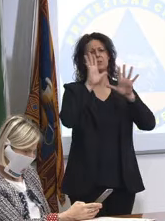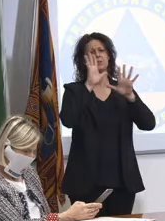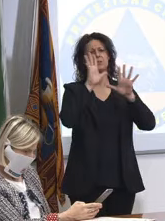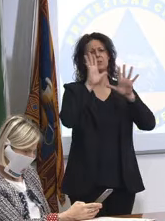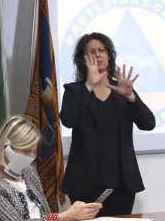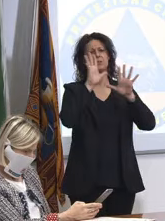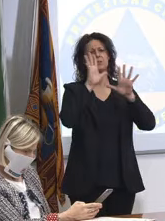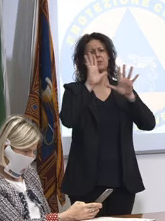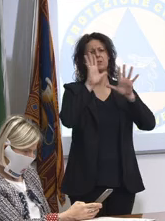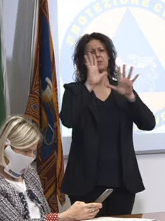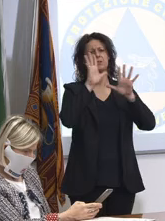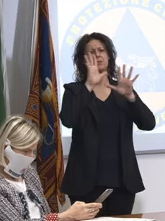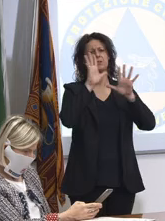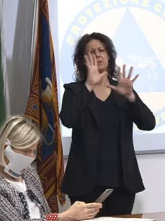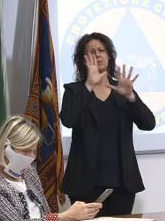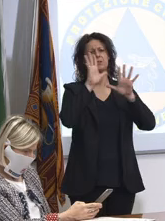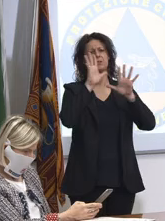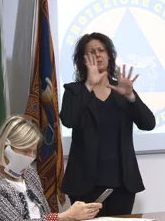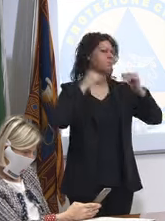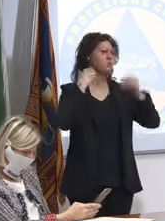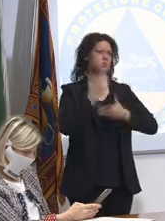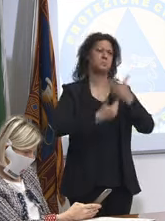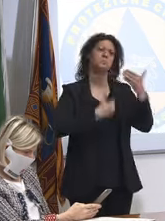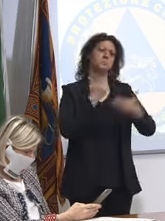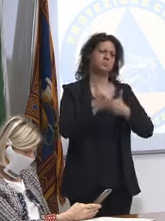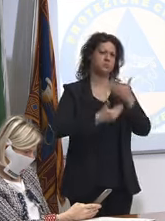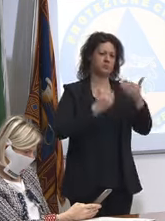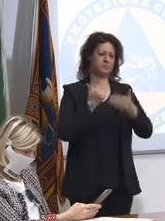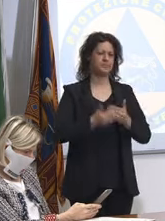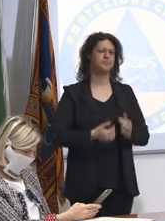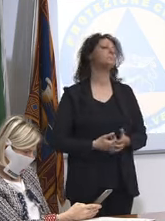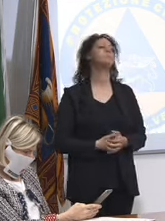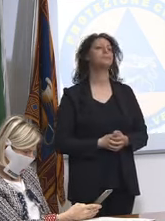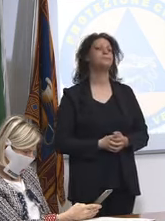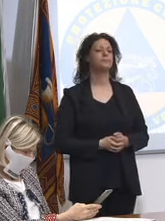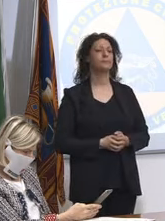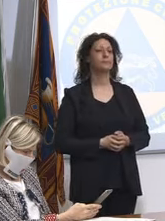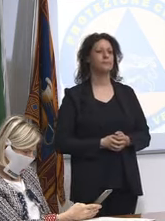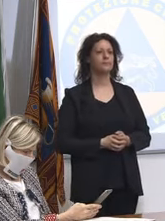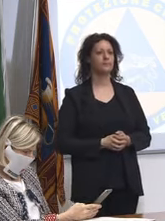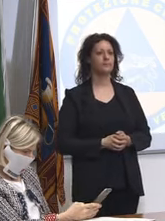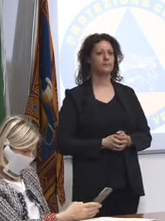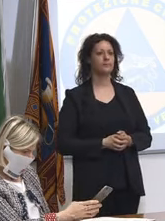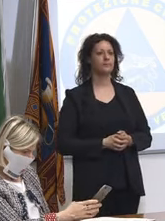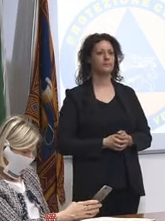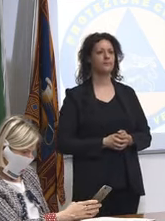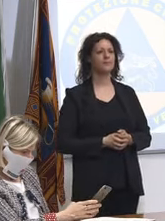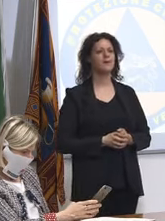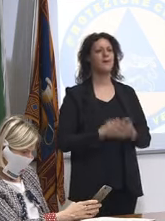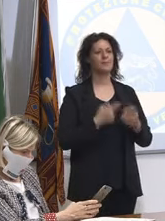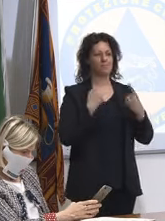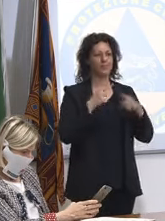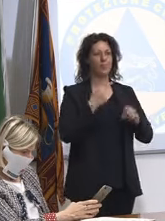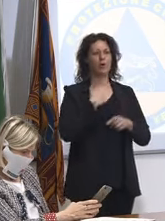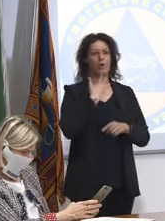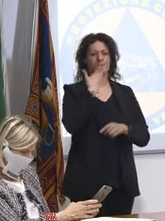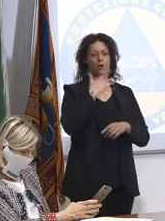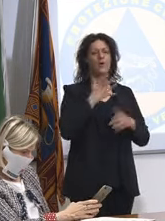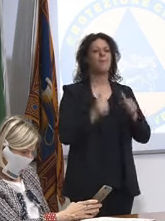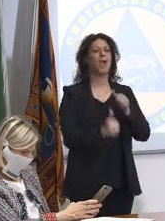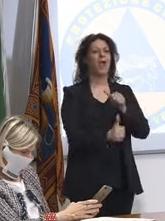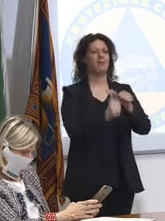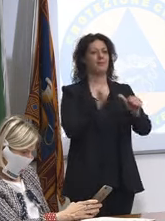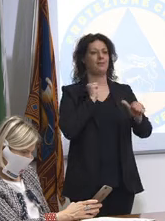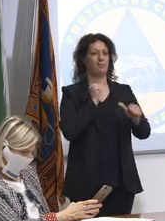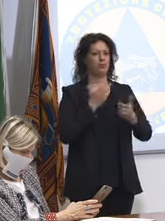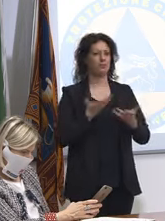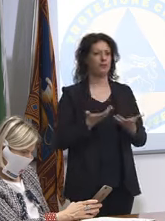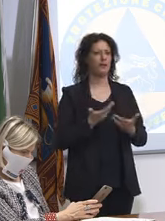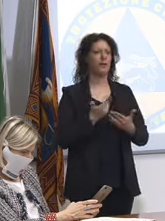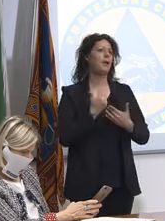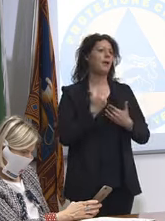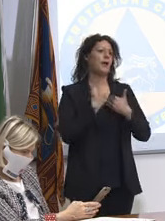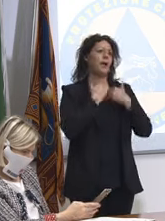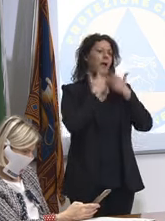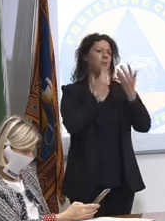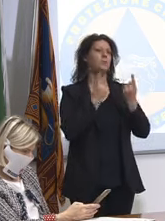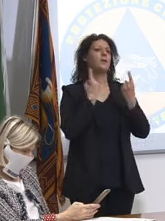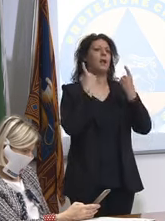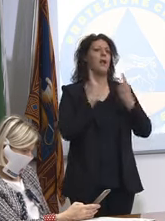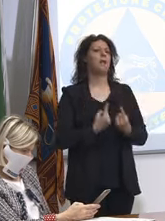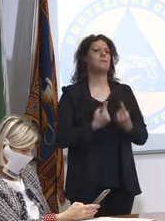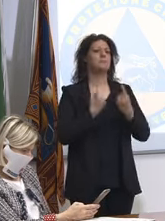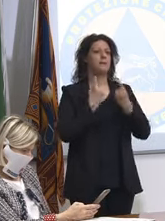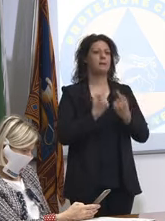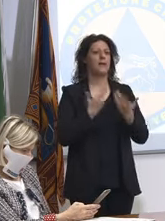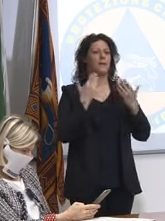partire prima. Inutile che andiamo al 13 agosto a dire che il 14 si fa turismo. E si vota